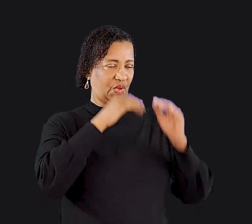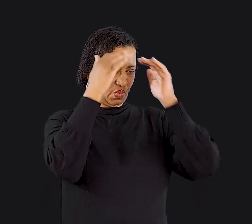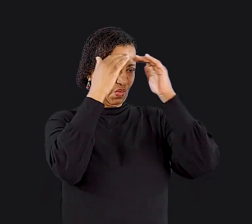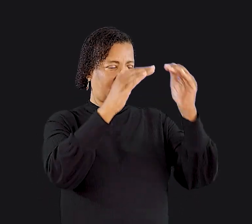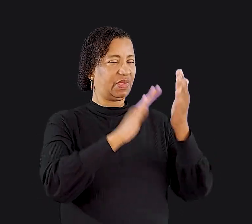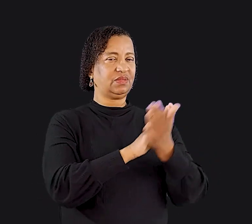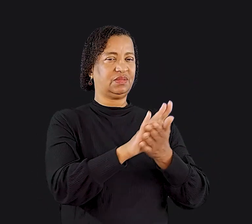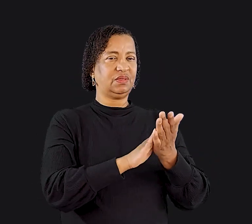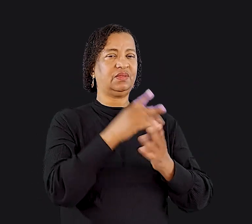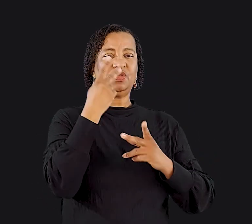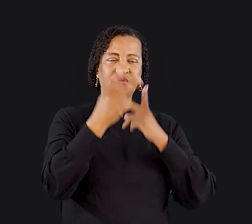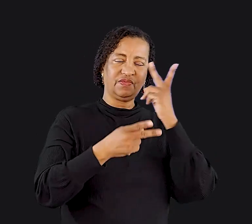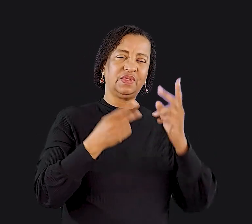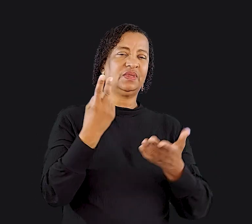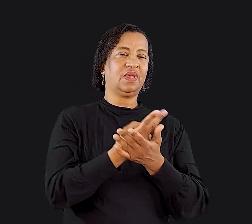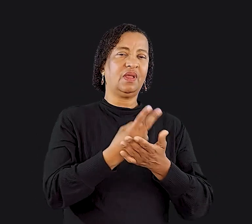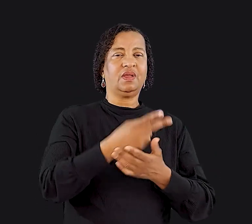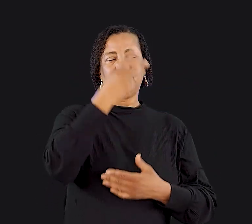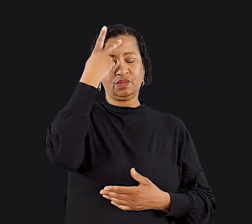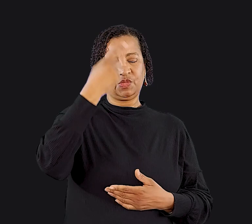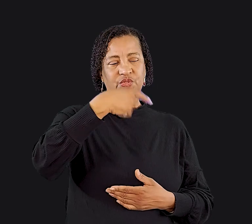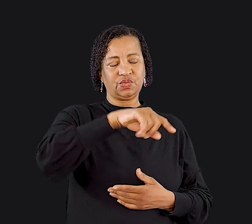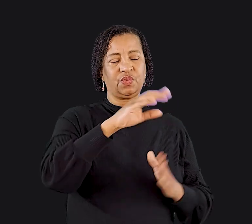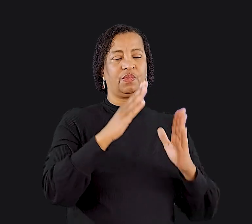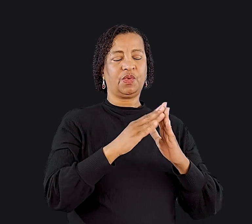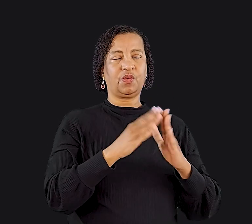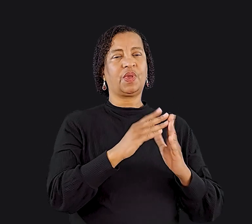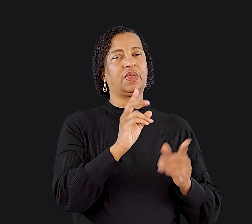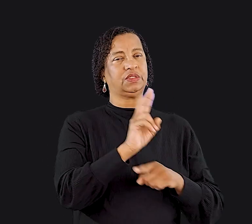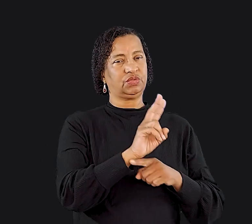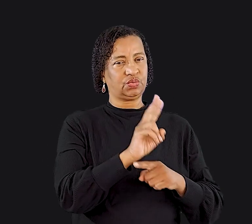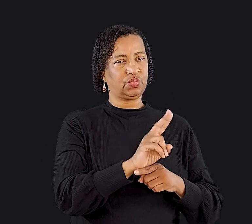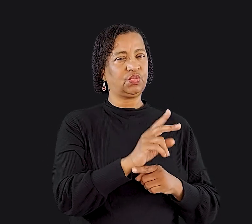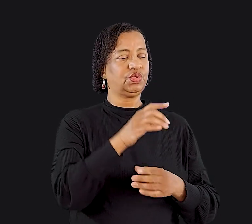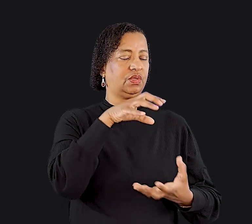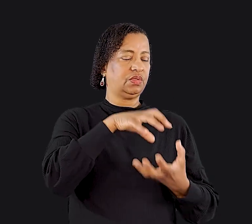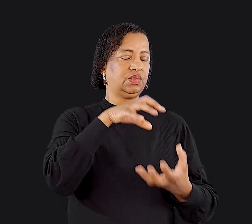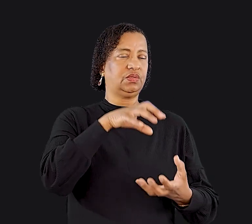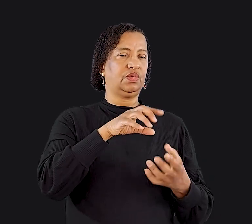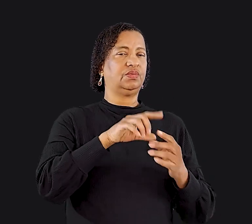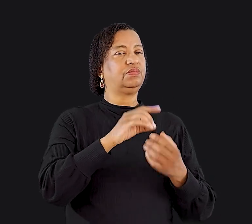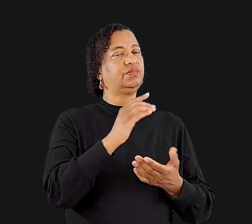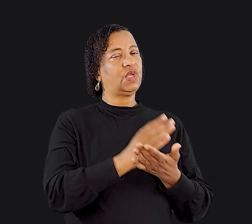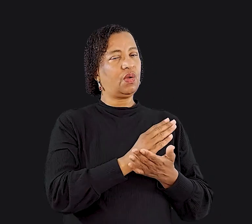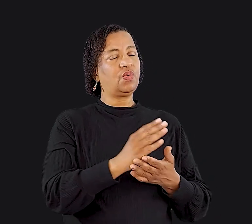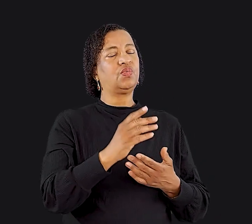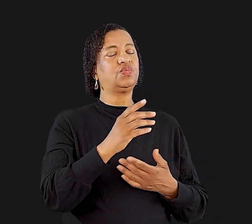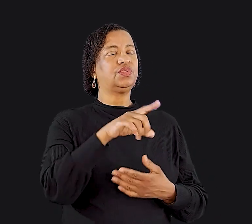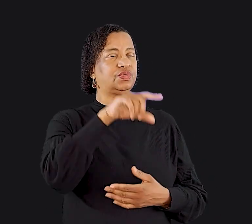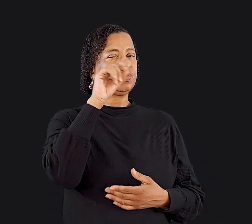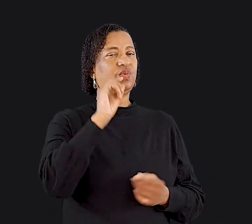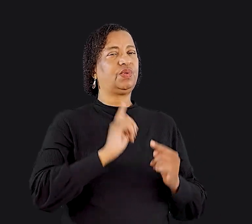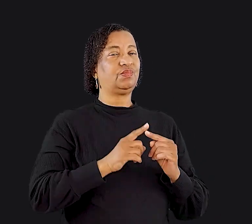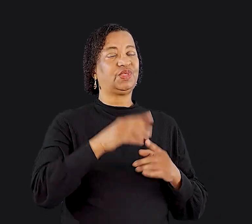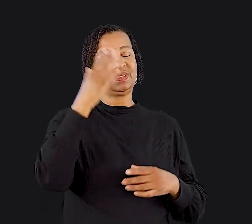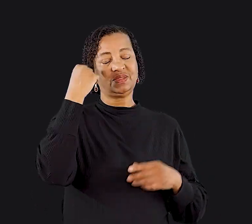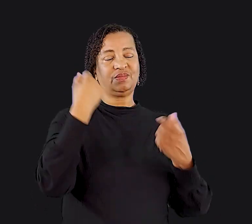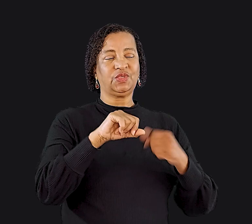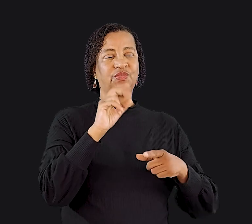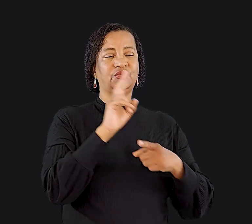que seja errado uma pessoa ir para uma casa de repouso ou uma casa de idosos. Talvez alguns até prefiram, porque sabem que precisam de